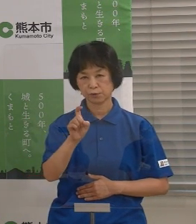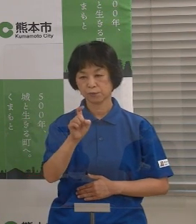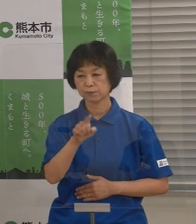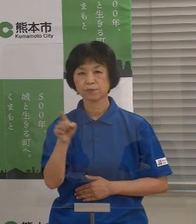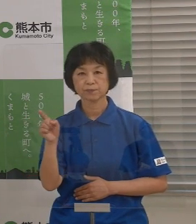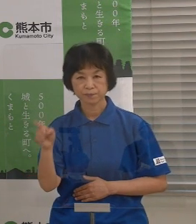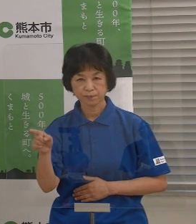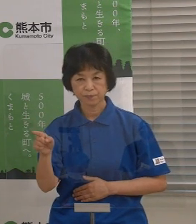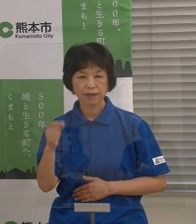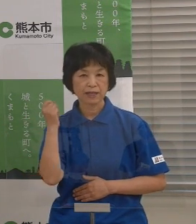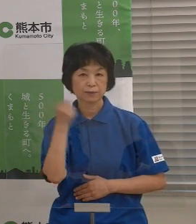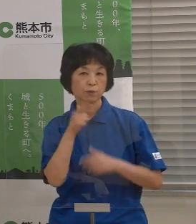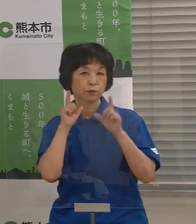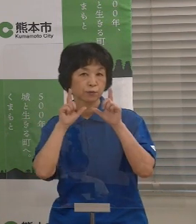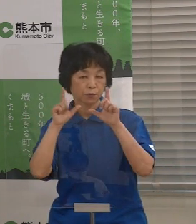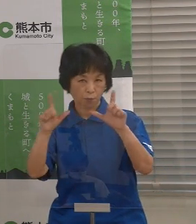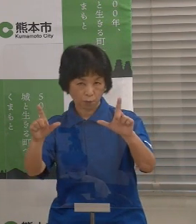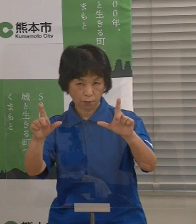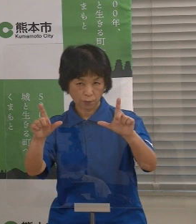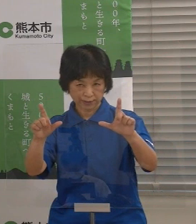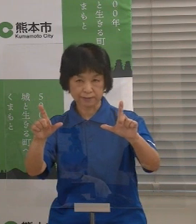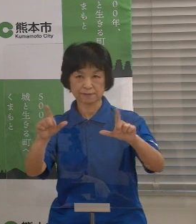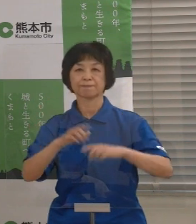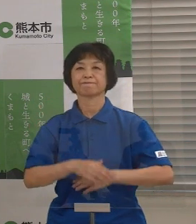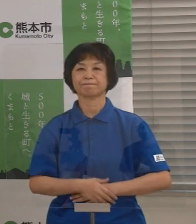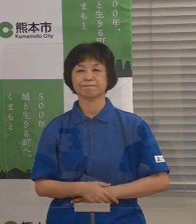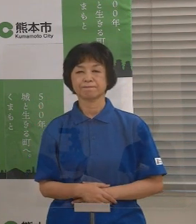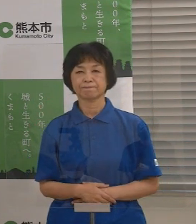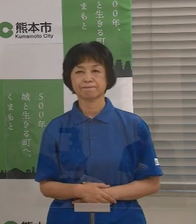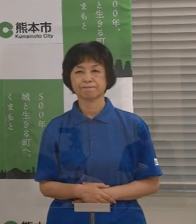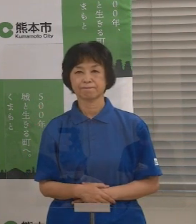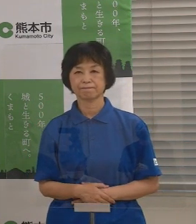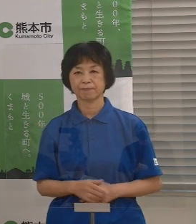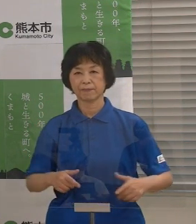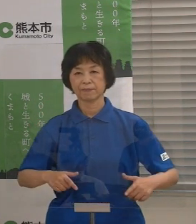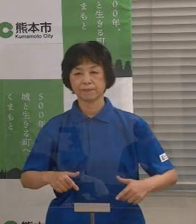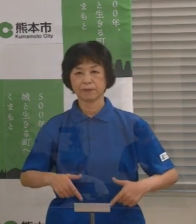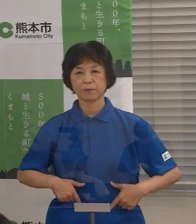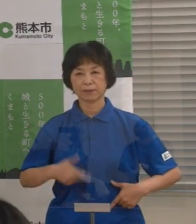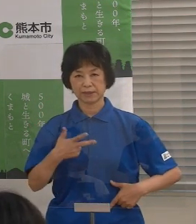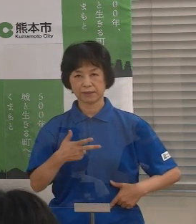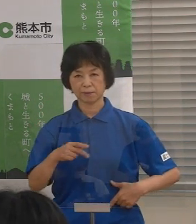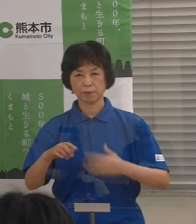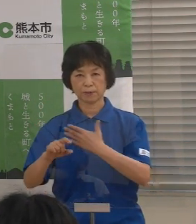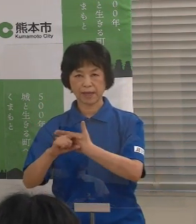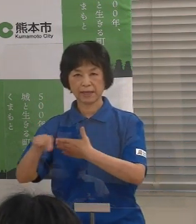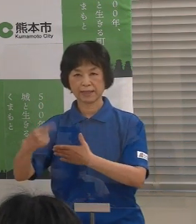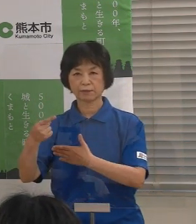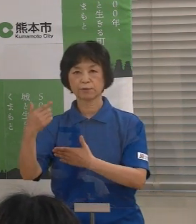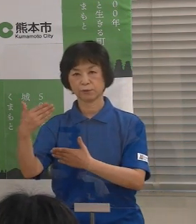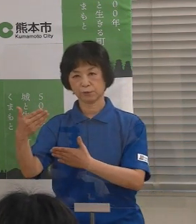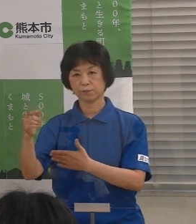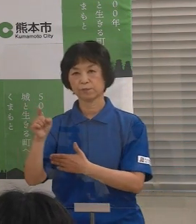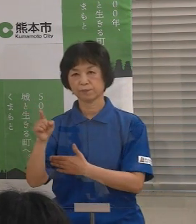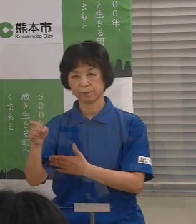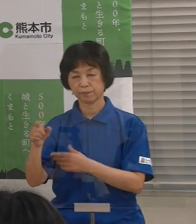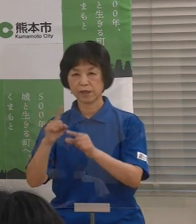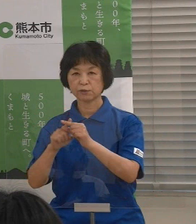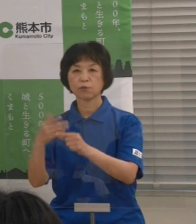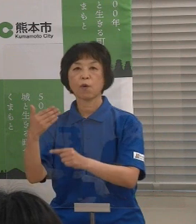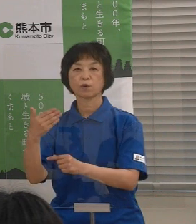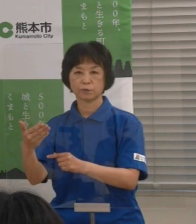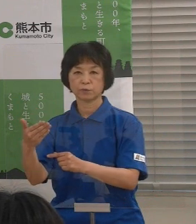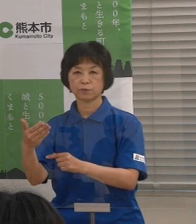については速報としてお知らせをいたします。本市109例目の感染者の方は中央区にお住ま